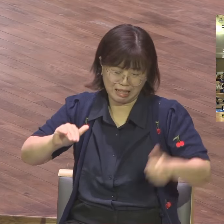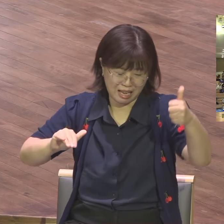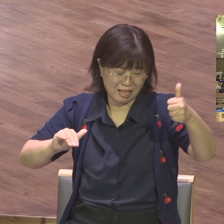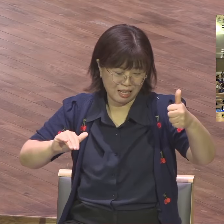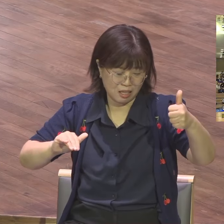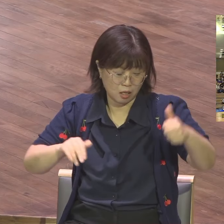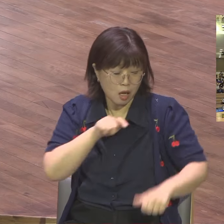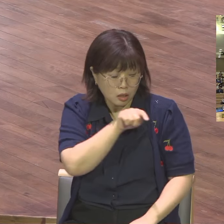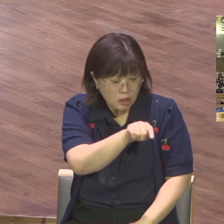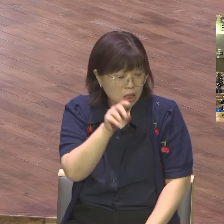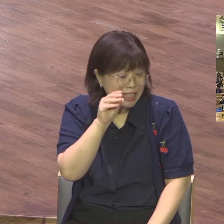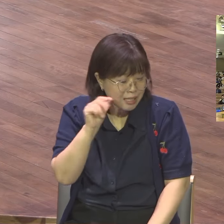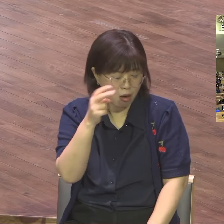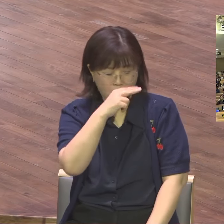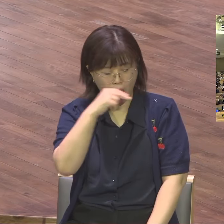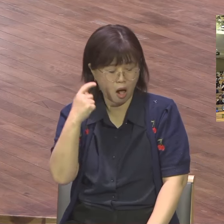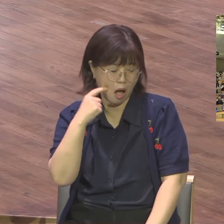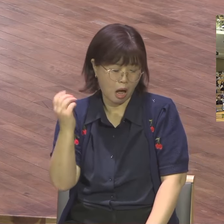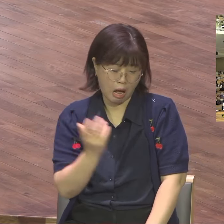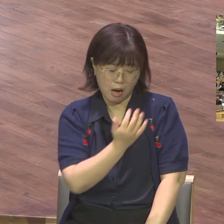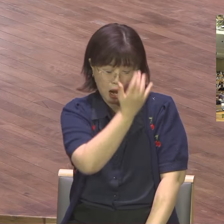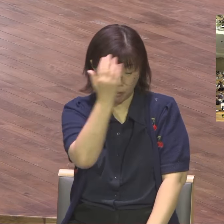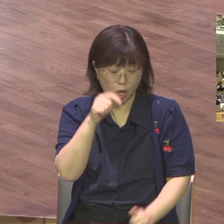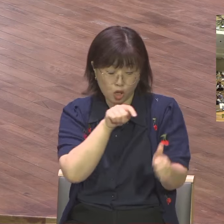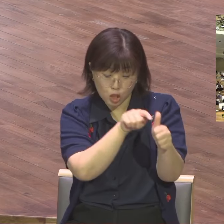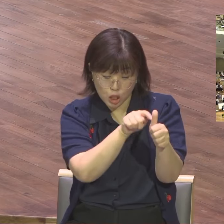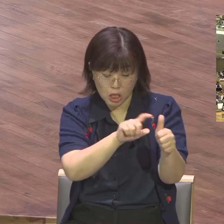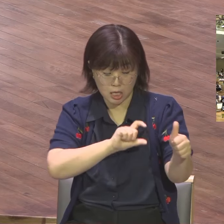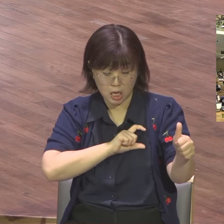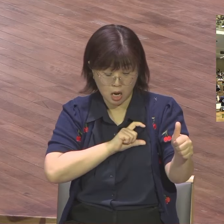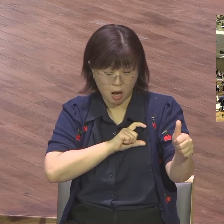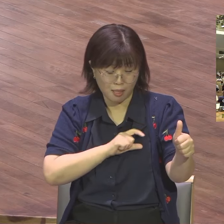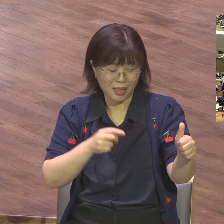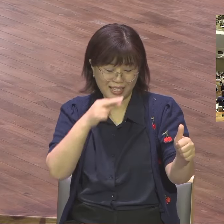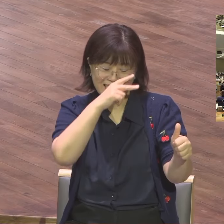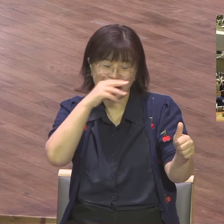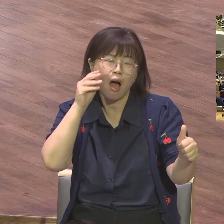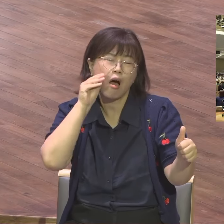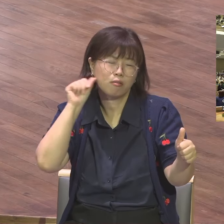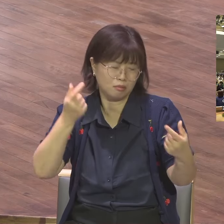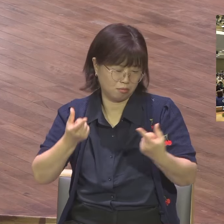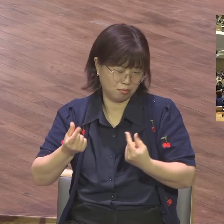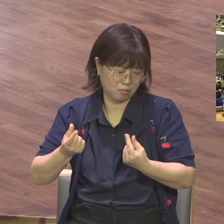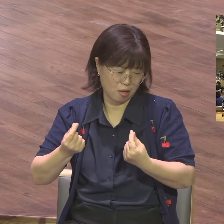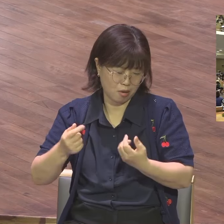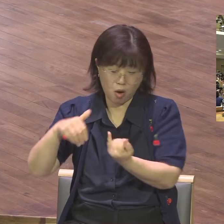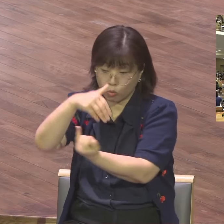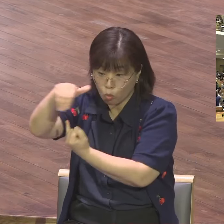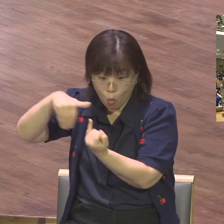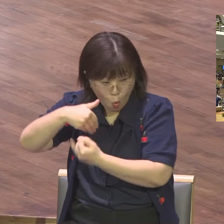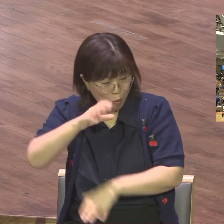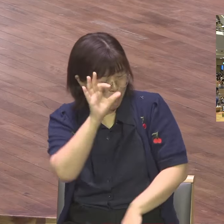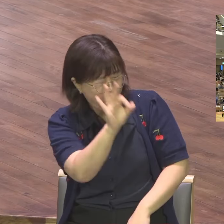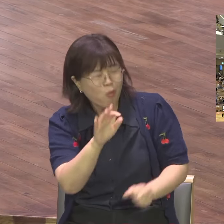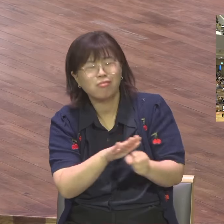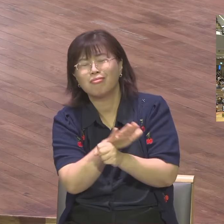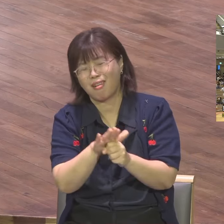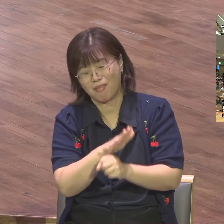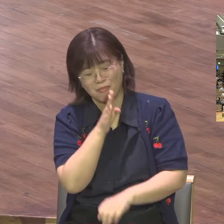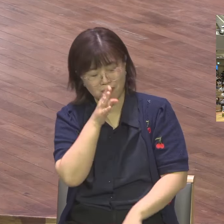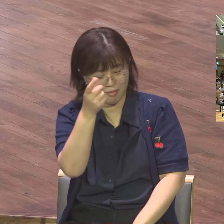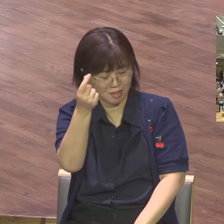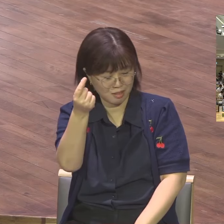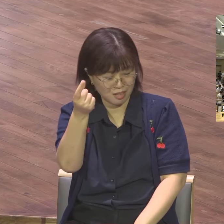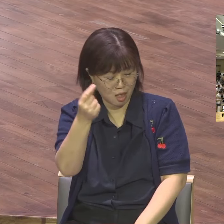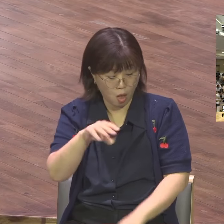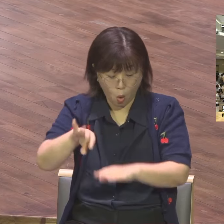너 기름이 향기로 아름답고 너 이름이 솟는 향기름 같으므로 처녀들이 너를 사랑하는구나.